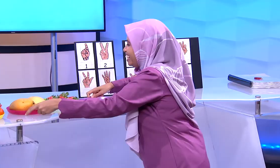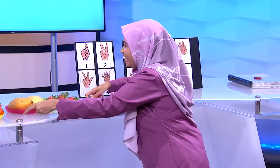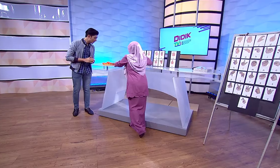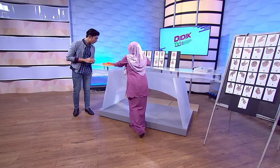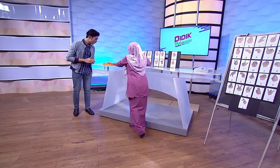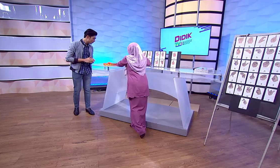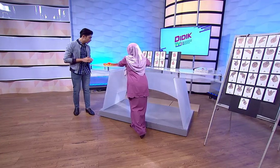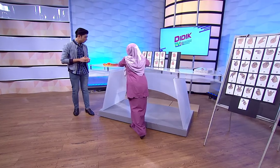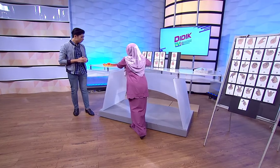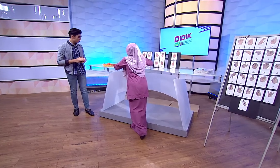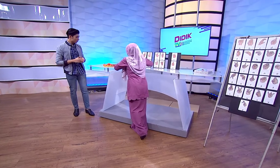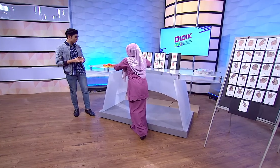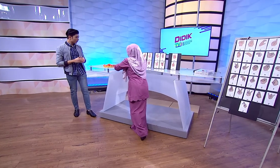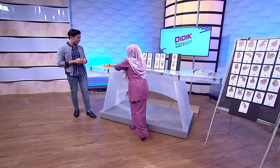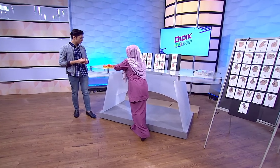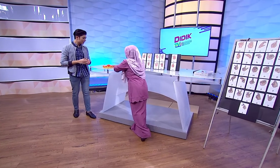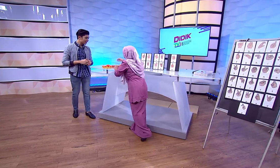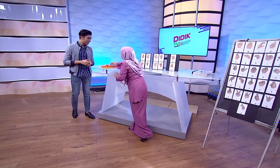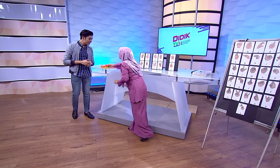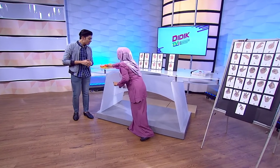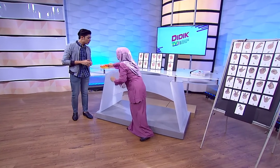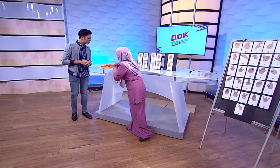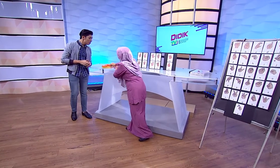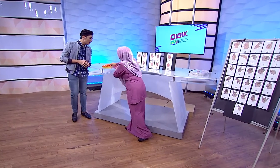Ki semula dengan Teguh